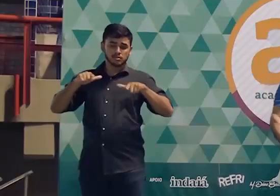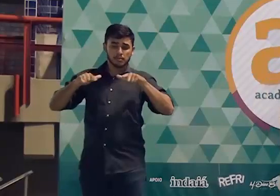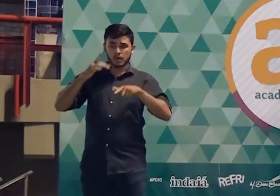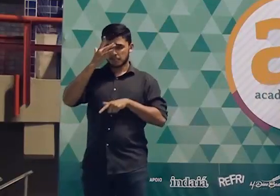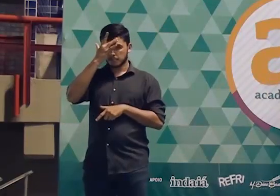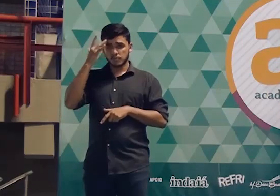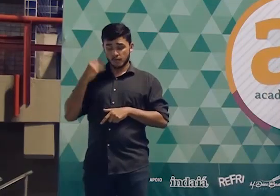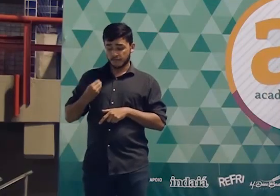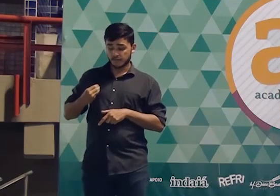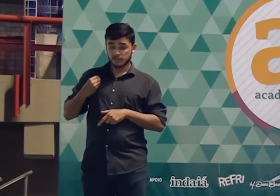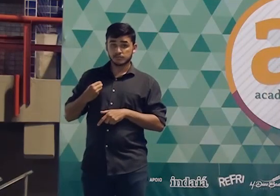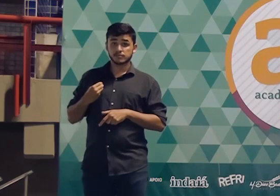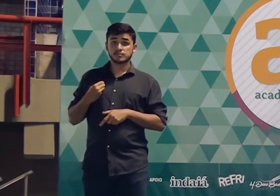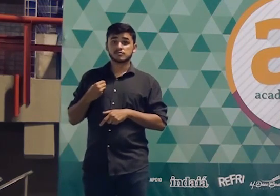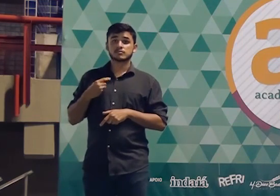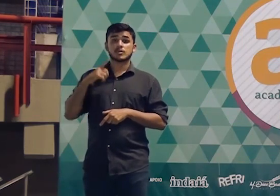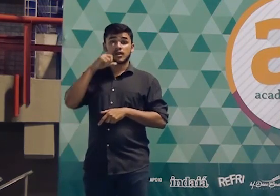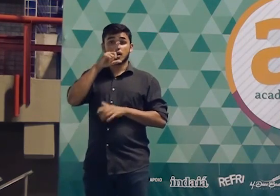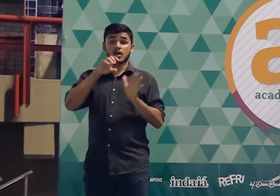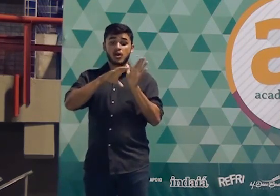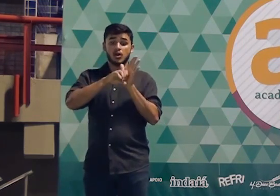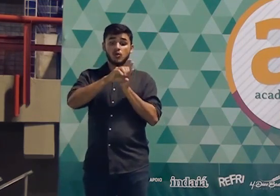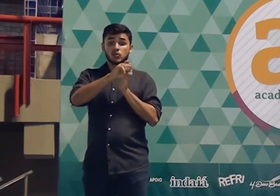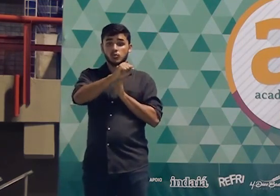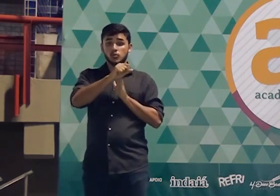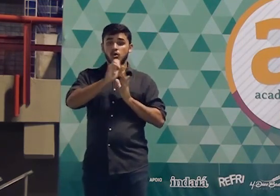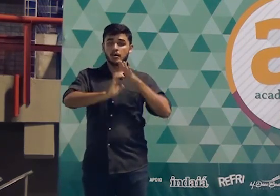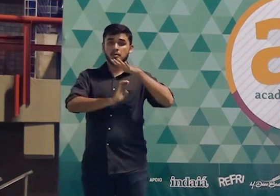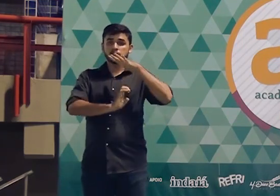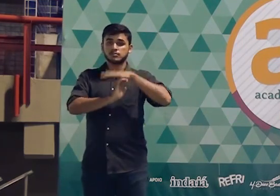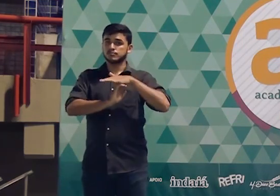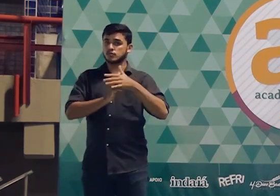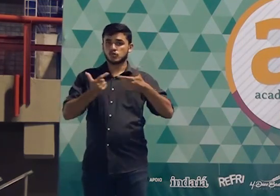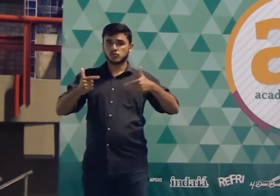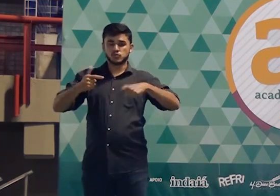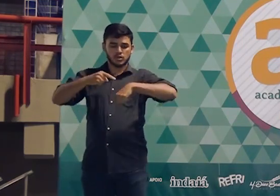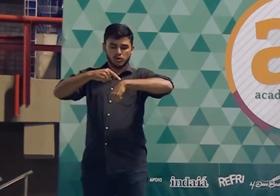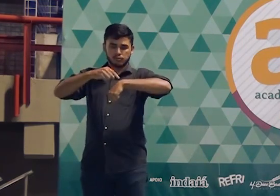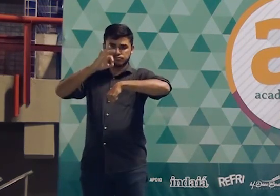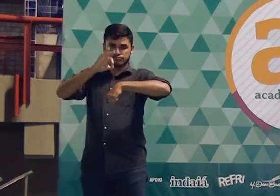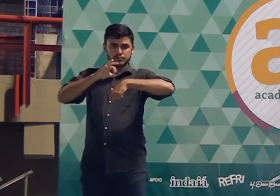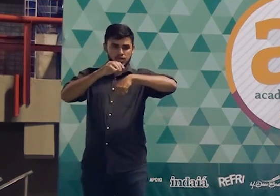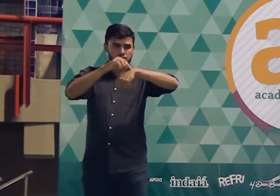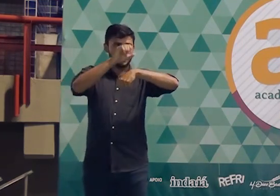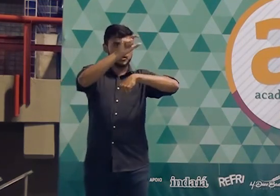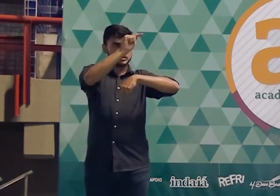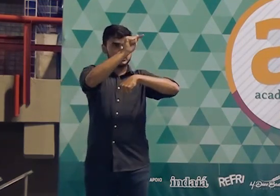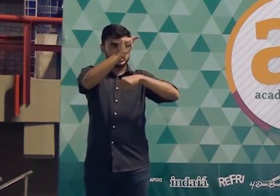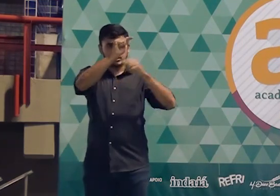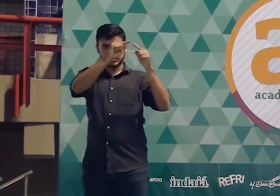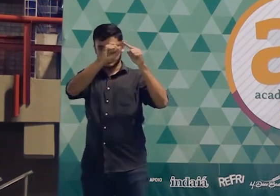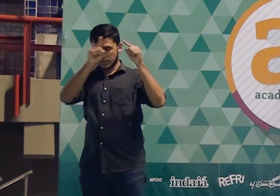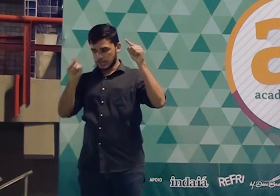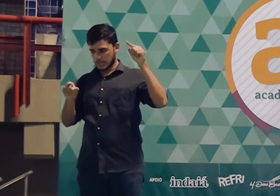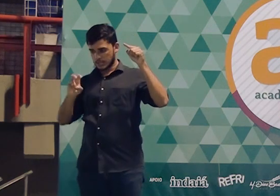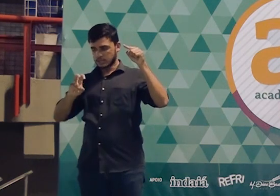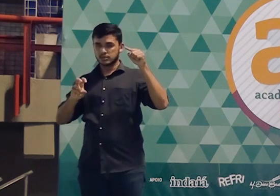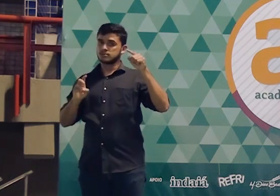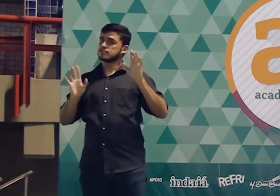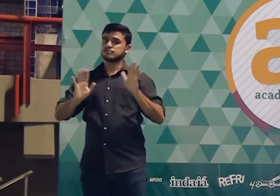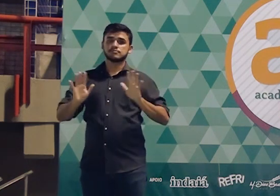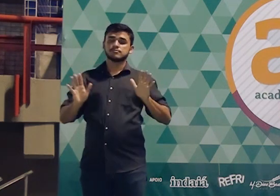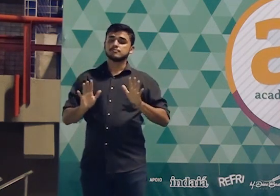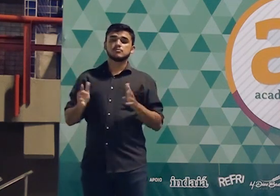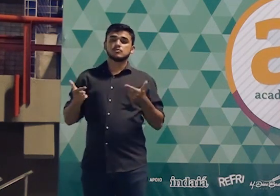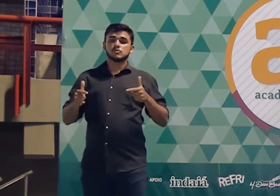vivem. Vocês sabiam que lá na Google, agora, não tem horário fixo? O cara entra, trabalha na hora